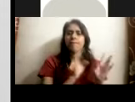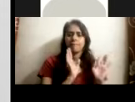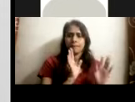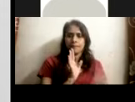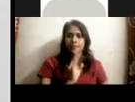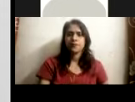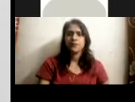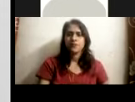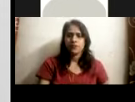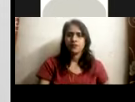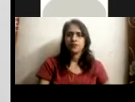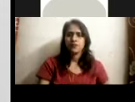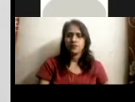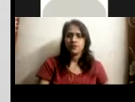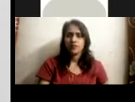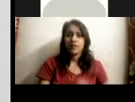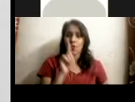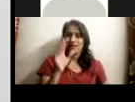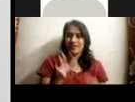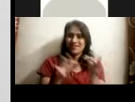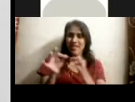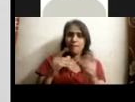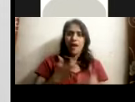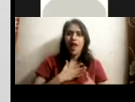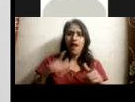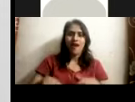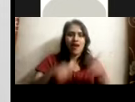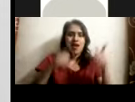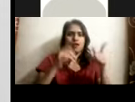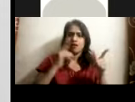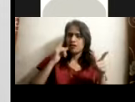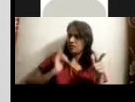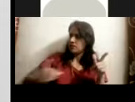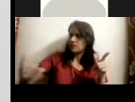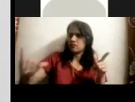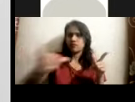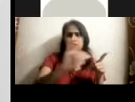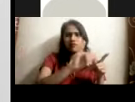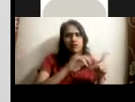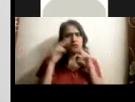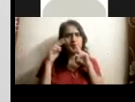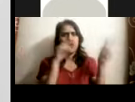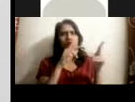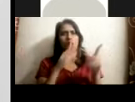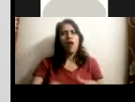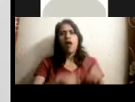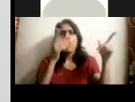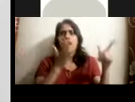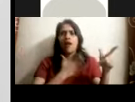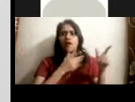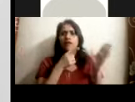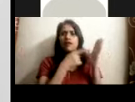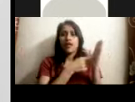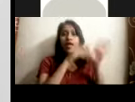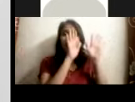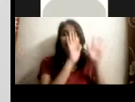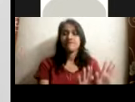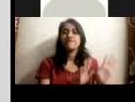for example एक पेड़ है तो वो सबके लिए एक पेड़ ही है. There's a tree, it's a tree for everybody. Okay, and the tree